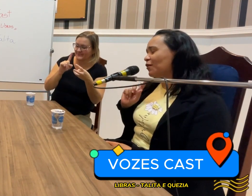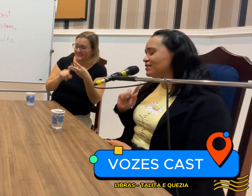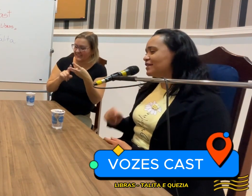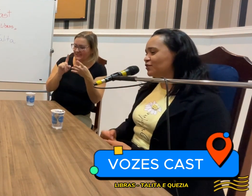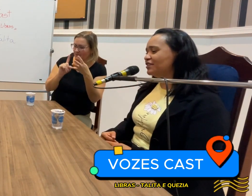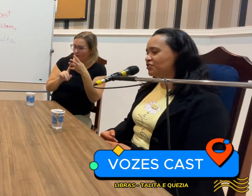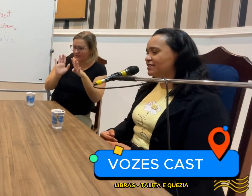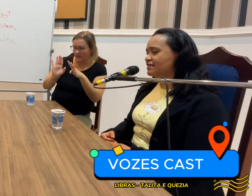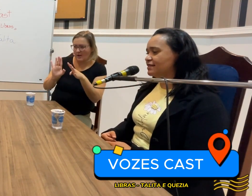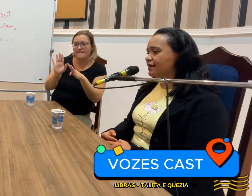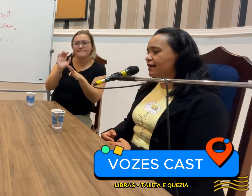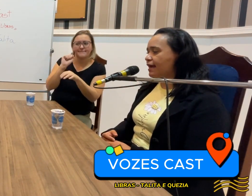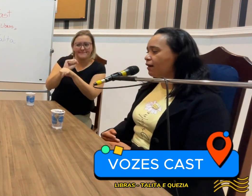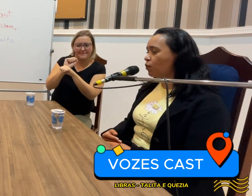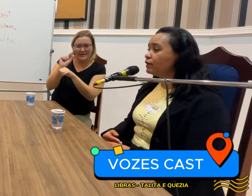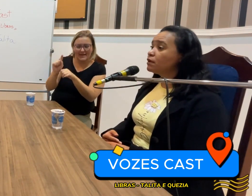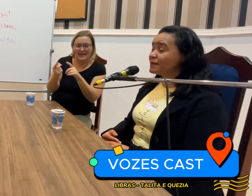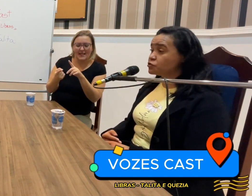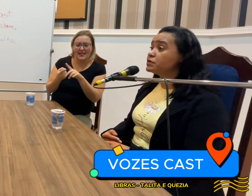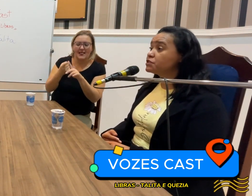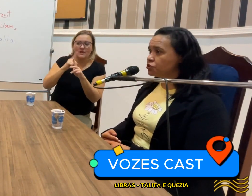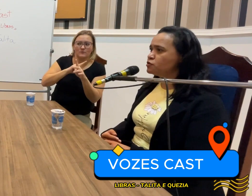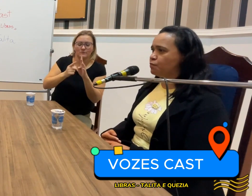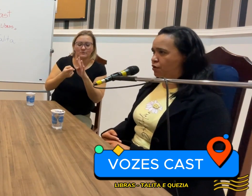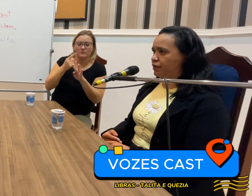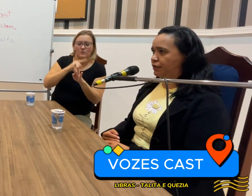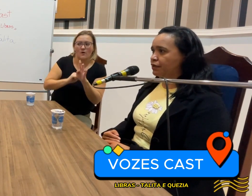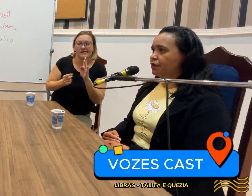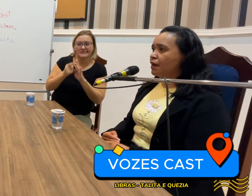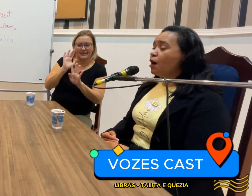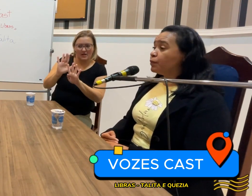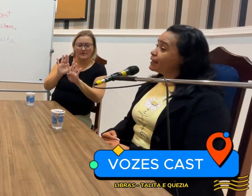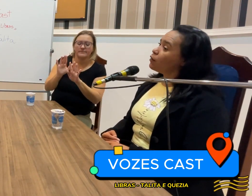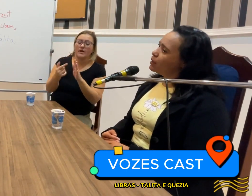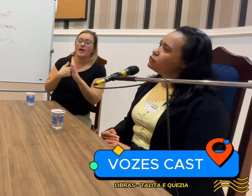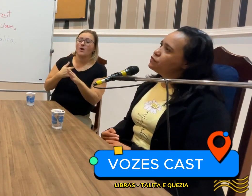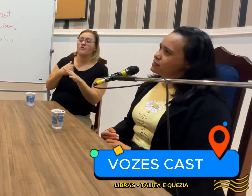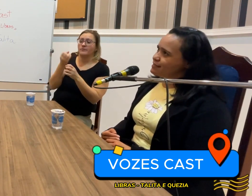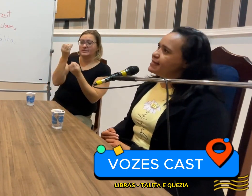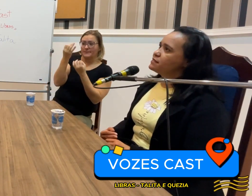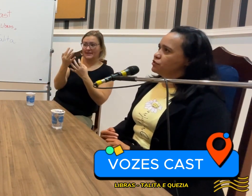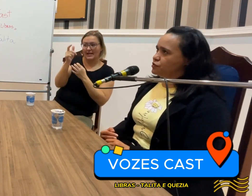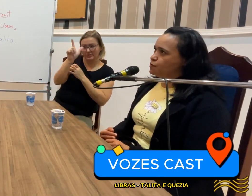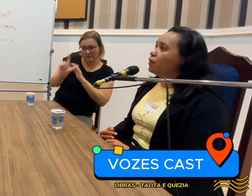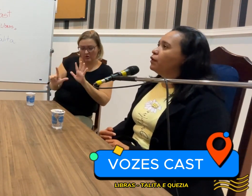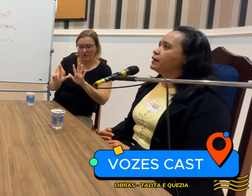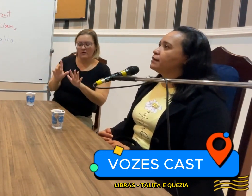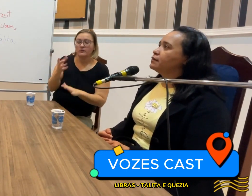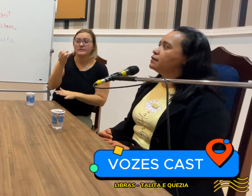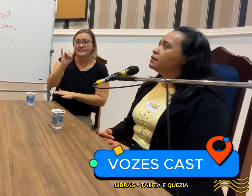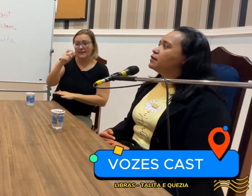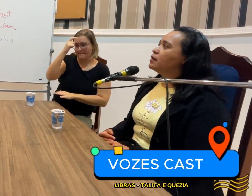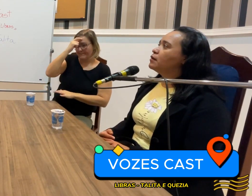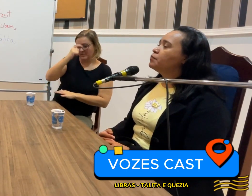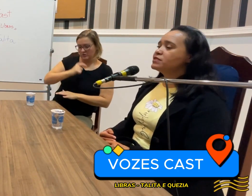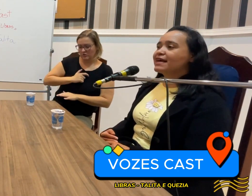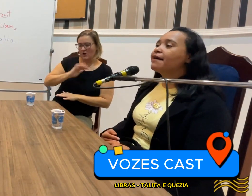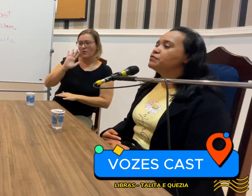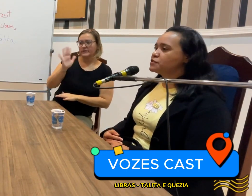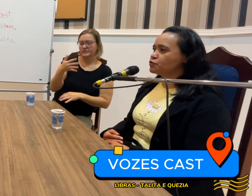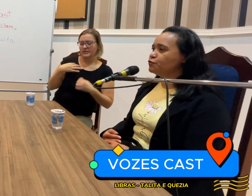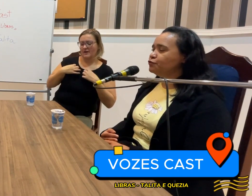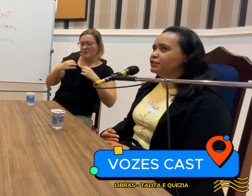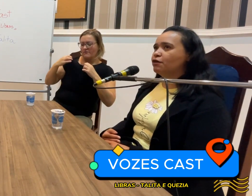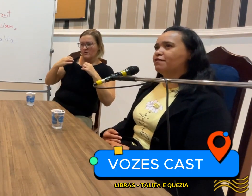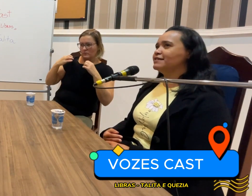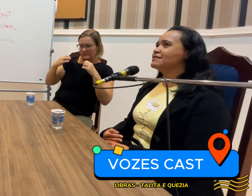até numa coisa que eu já disse. Okay. É quando a pessoa se dispõe. Entendi. Porque quando você se dispõe, buscar